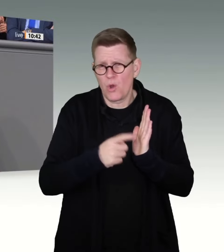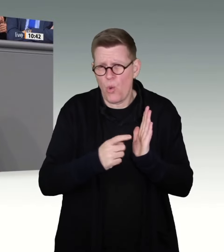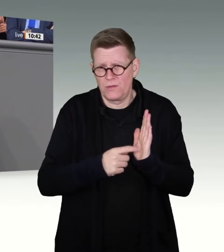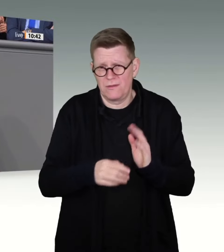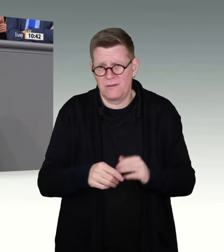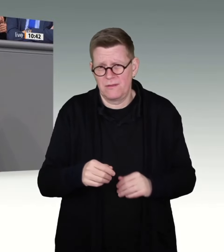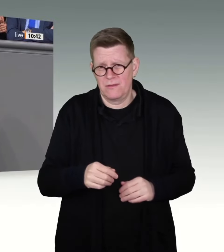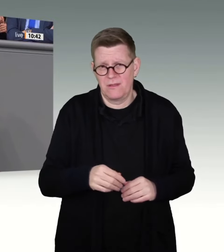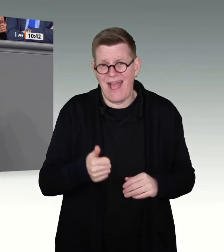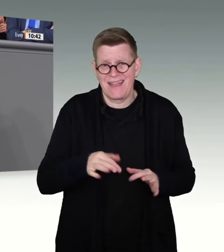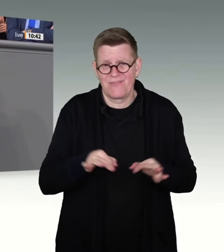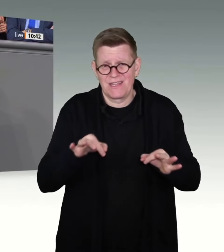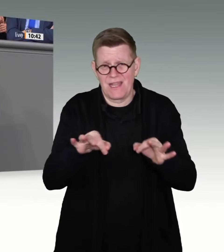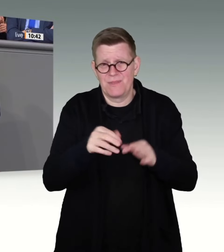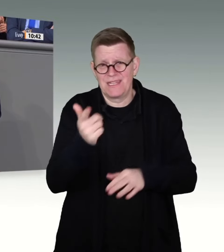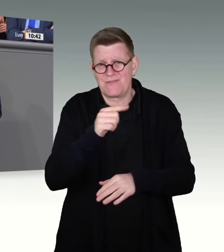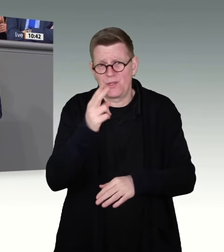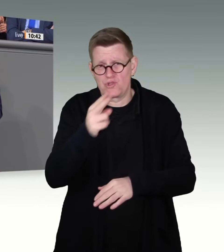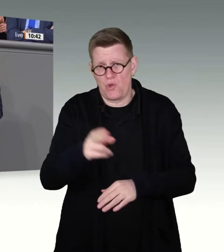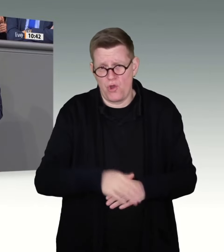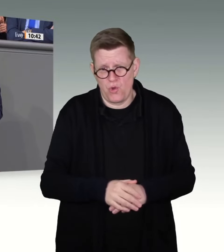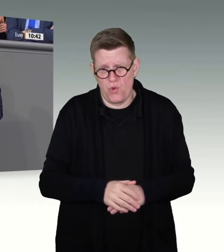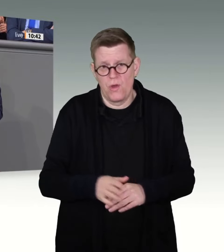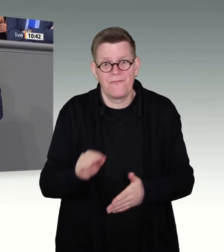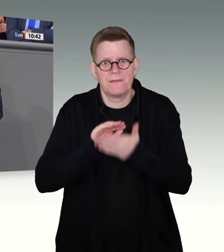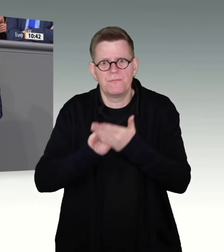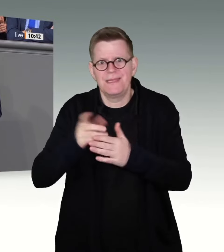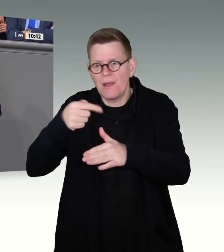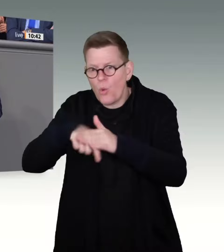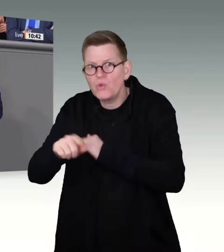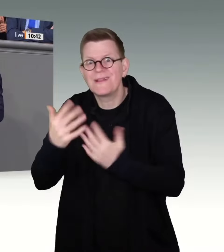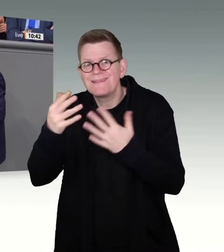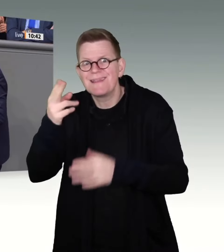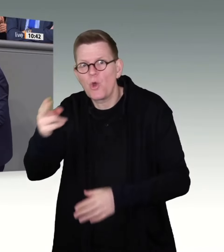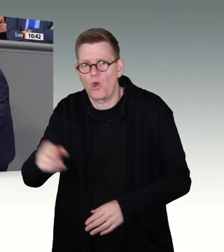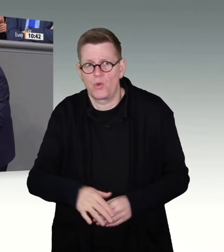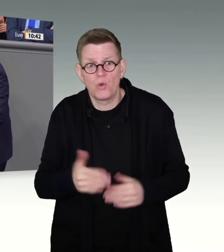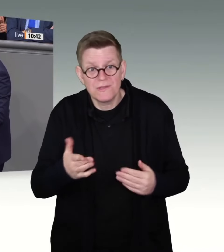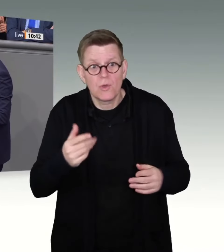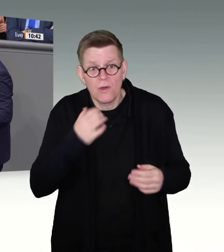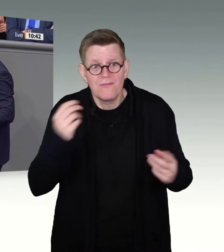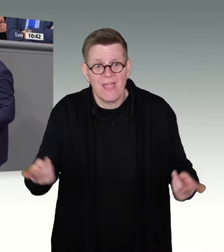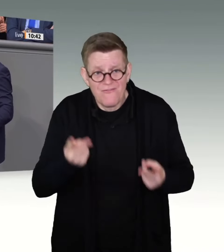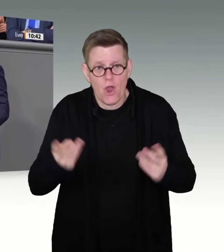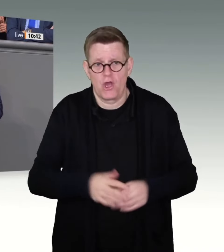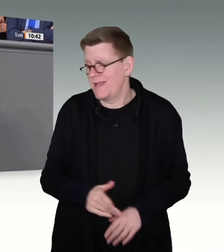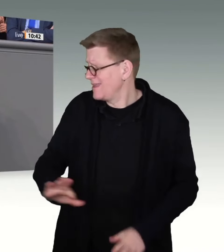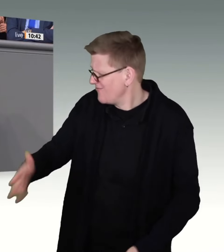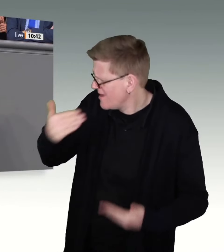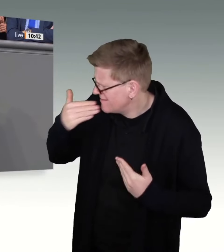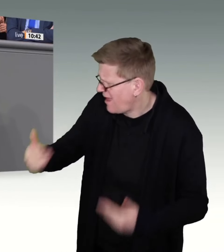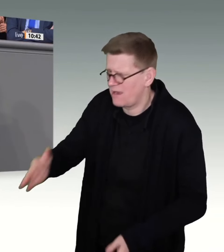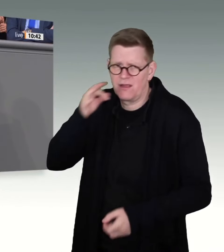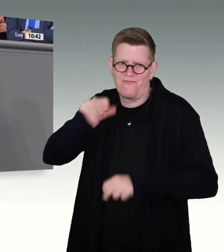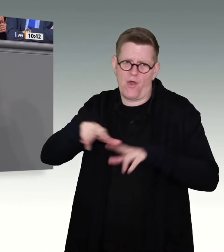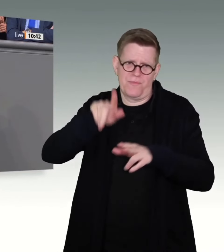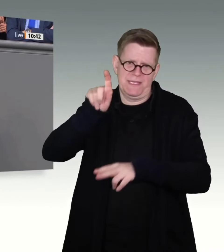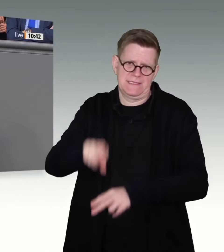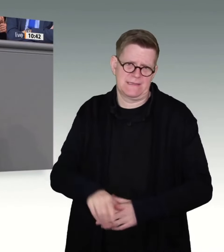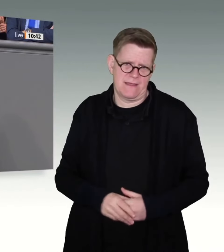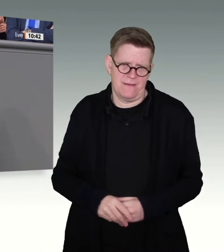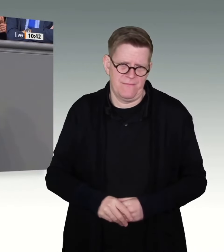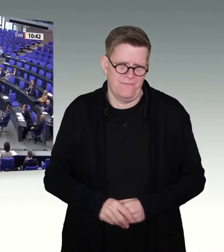.000 Euro den Quadratmeter. Damit kommt man bei Mieten wieder unter 10 Euro. Und dass wir das fördern, ist richtig. Vielen Dank, Frau Ministerin. Ich